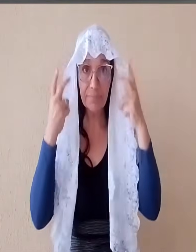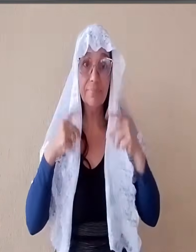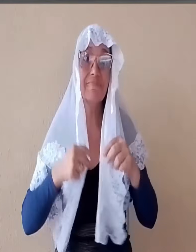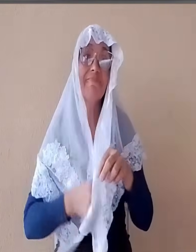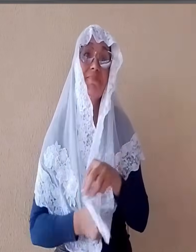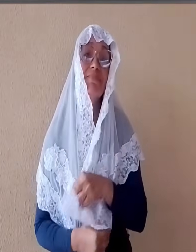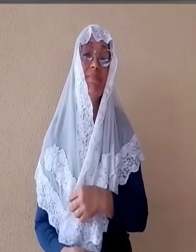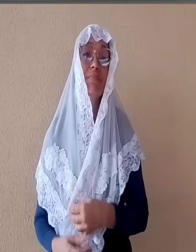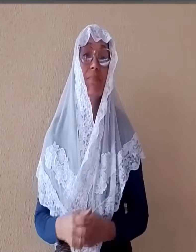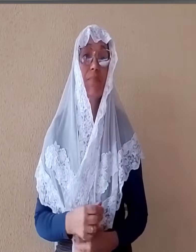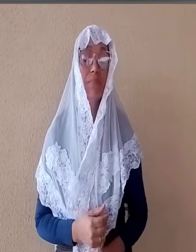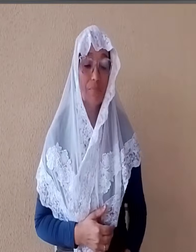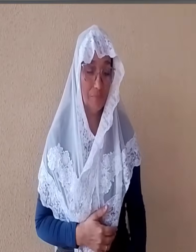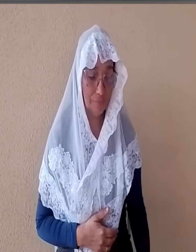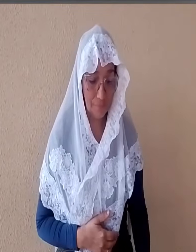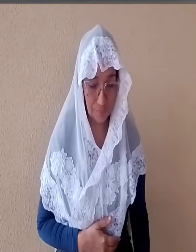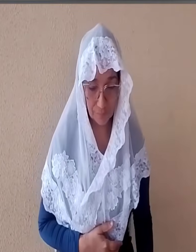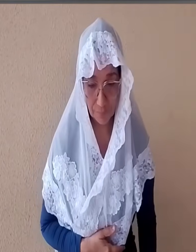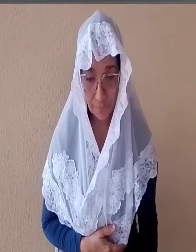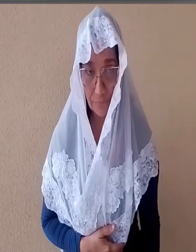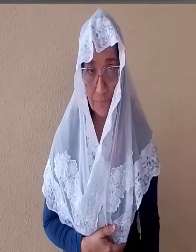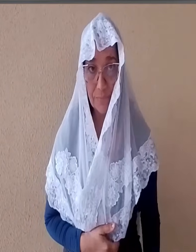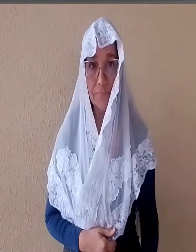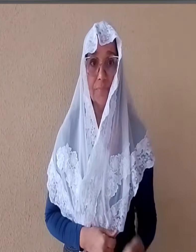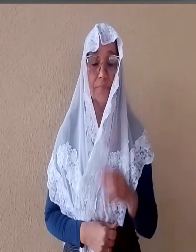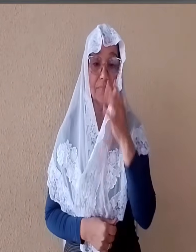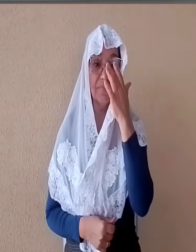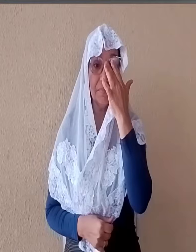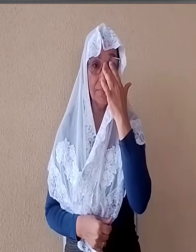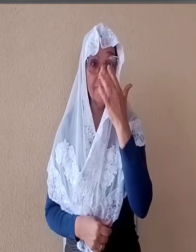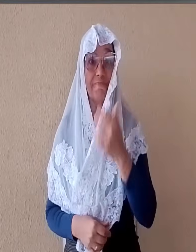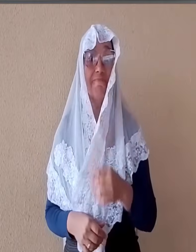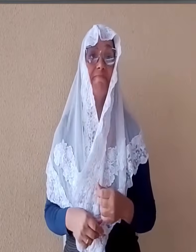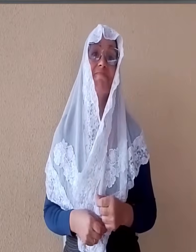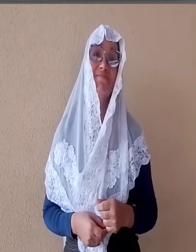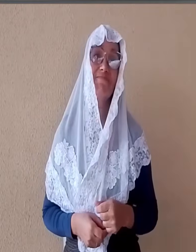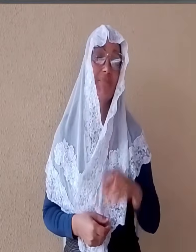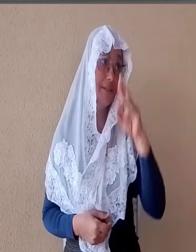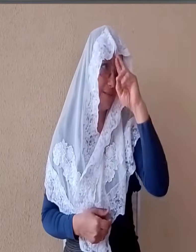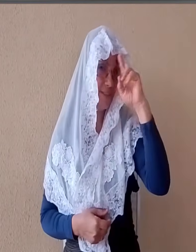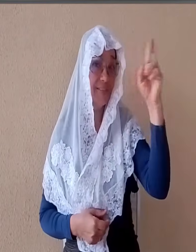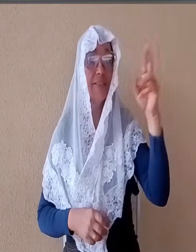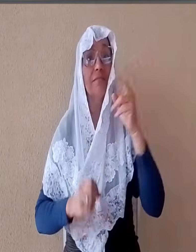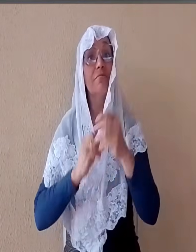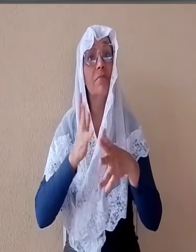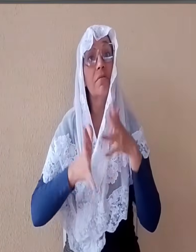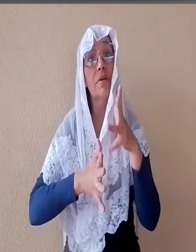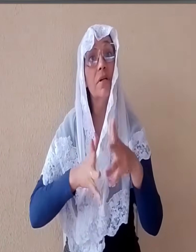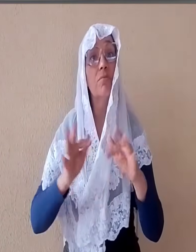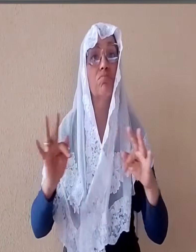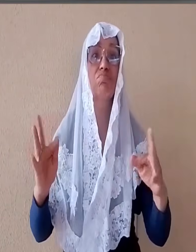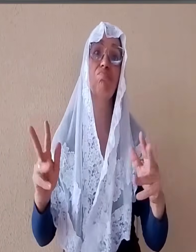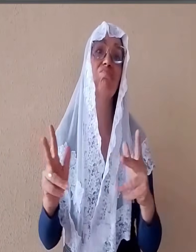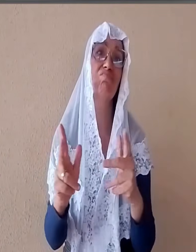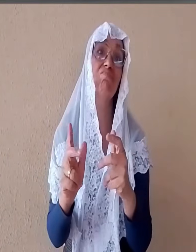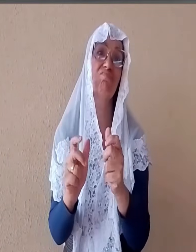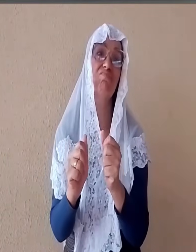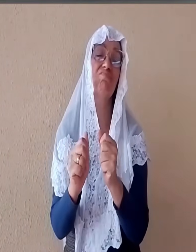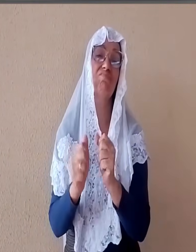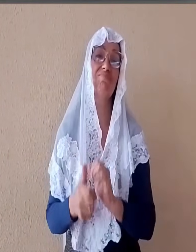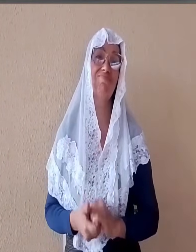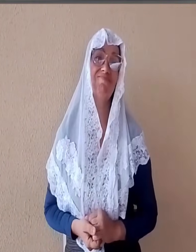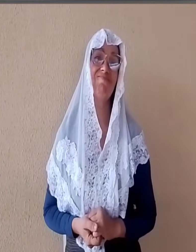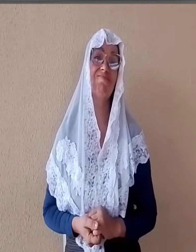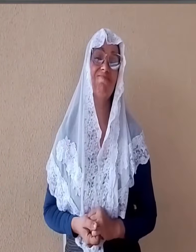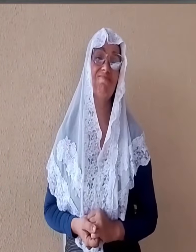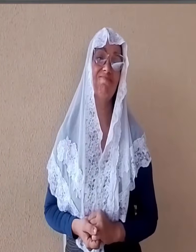ministério, para as irmãs do ministério, porque é uma palavra que fala de rei, é uma palavra que fala